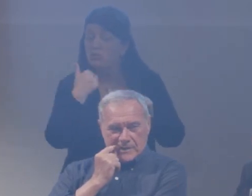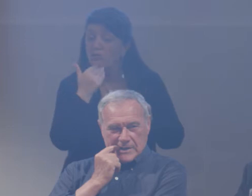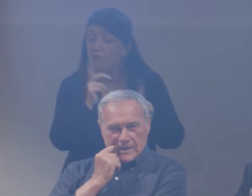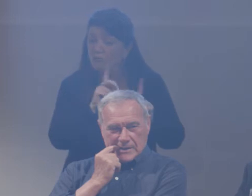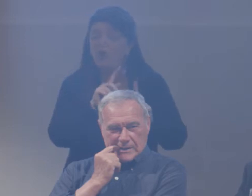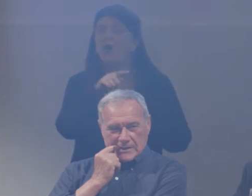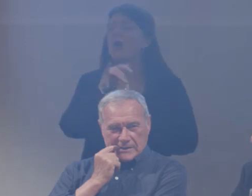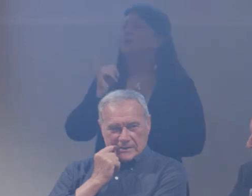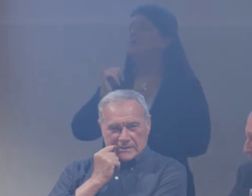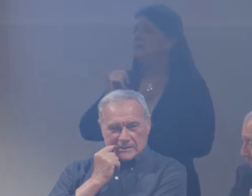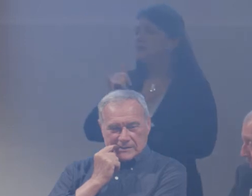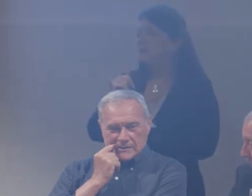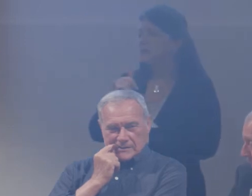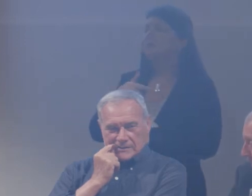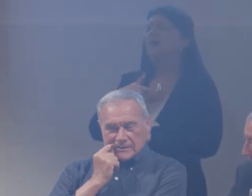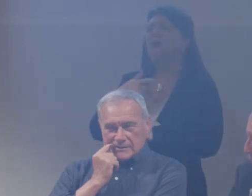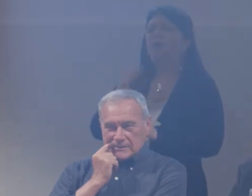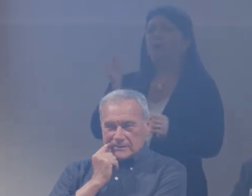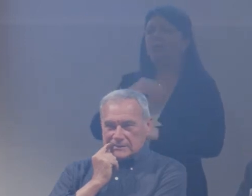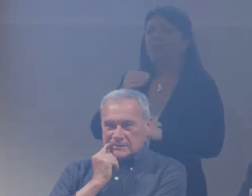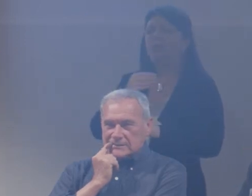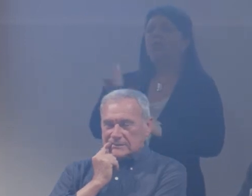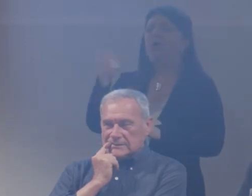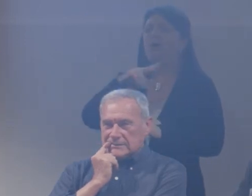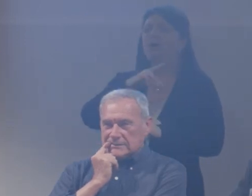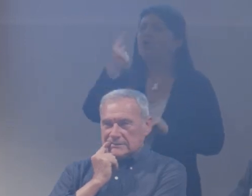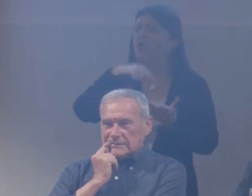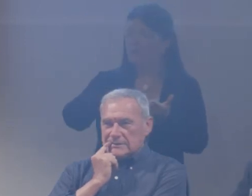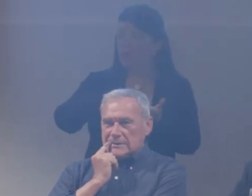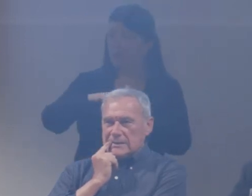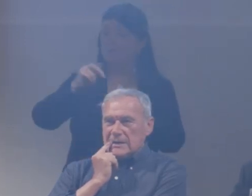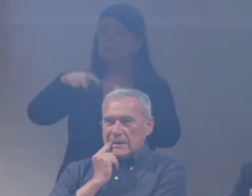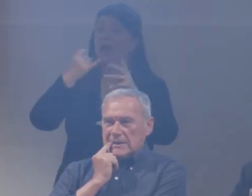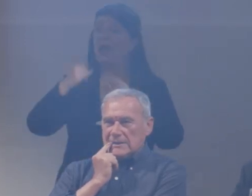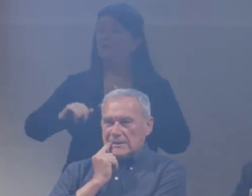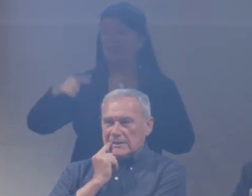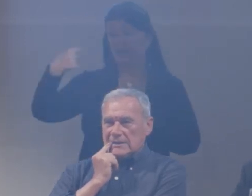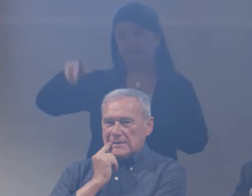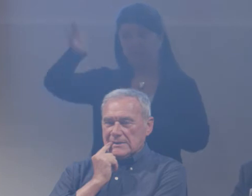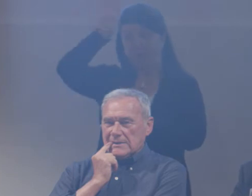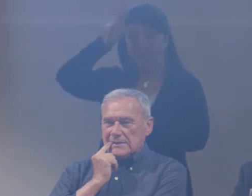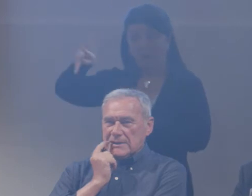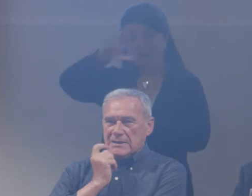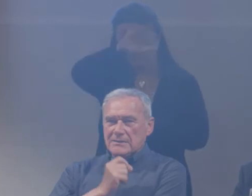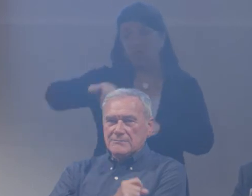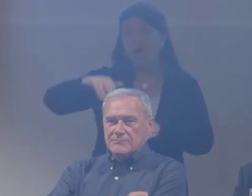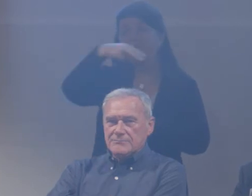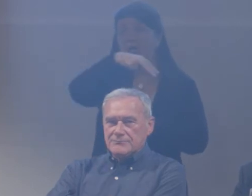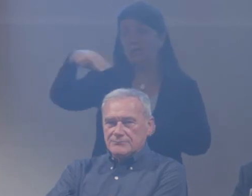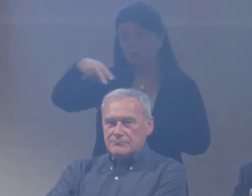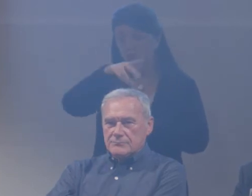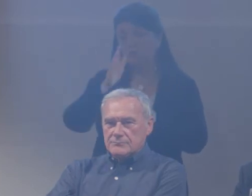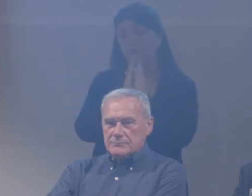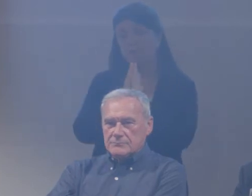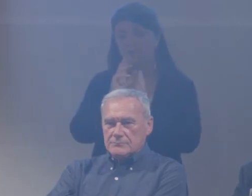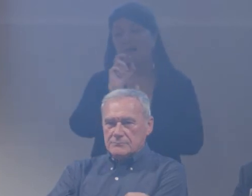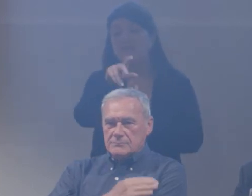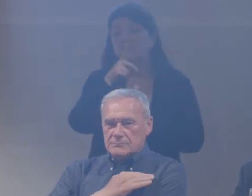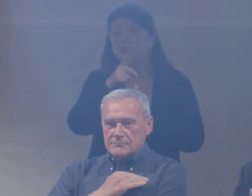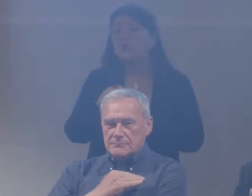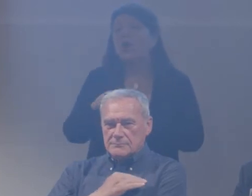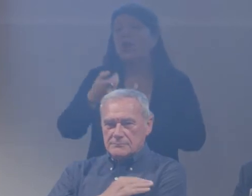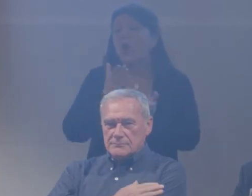nuovo, finalmente Don Masino in persona chiama Ninuzzo e gli dice: Ninuzzo, se tu vieni di nuovo a vendere le